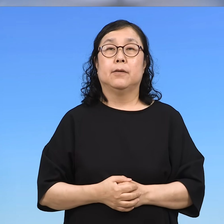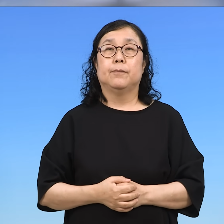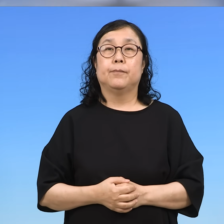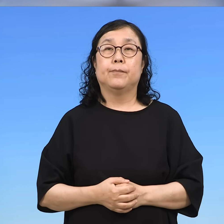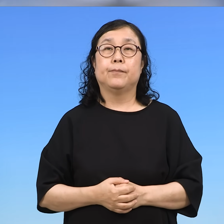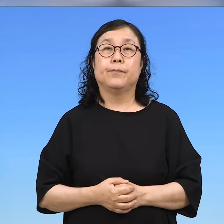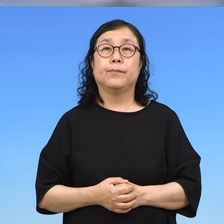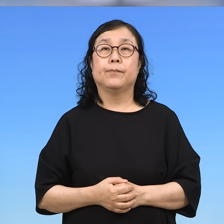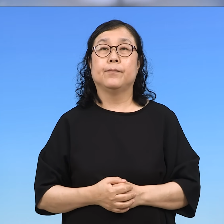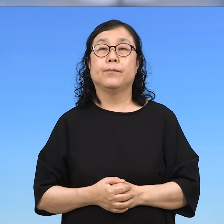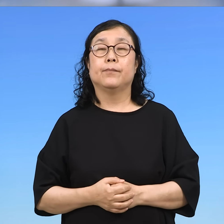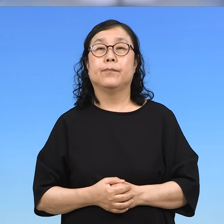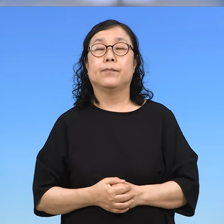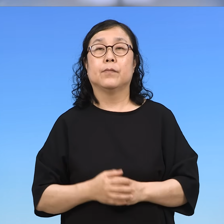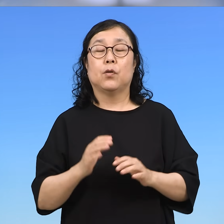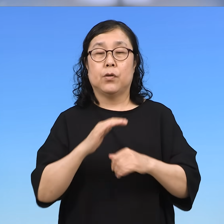하는데요,